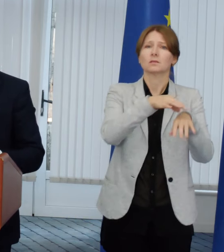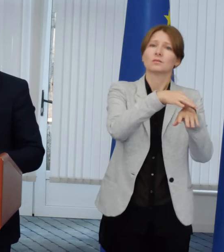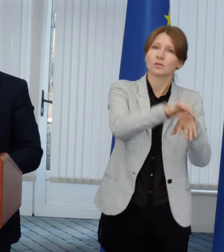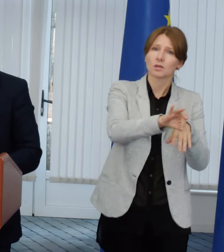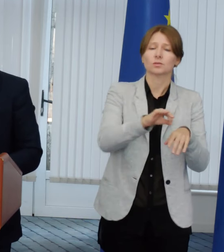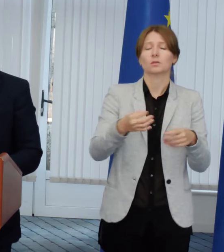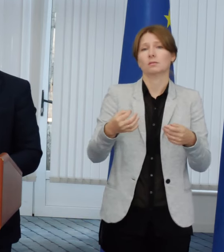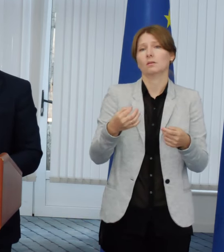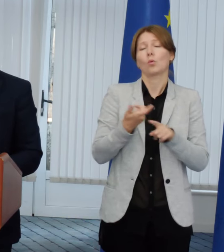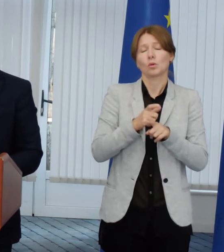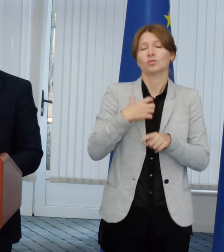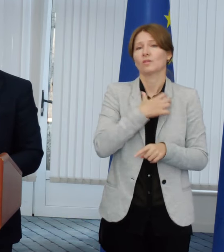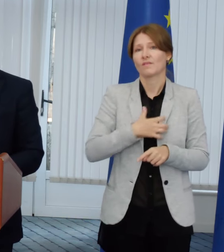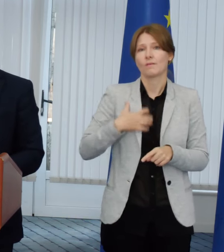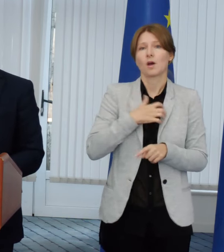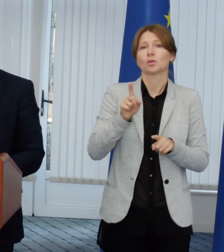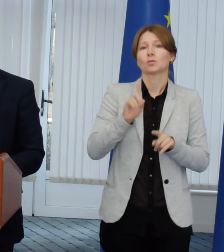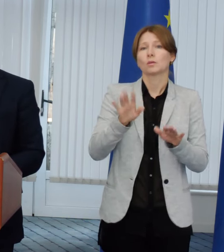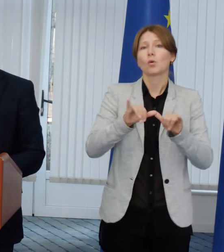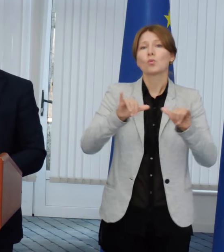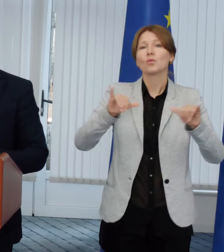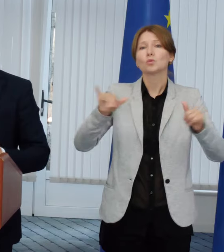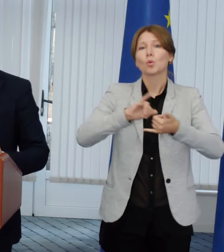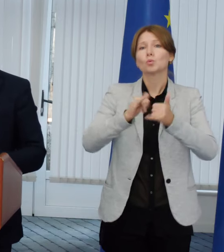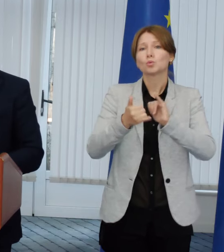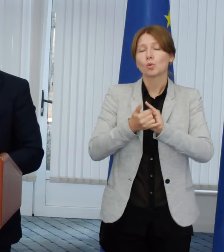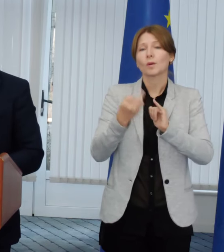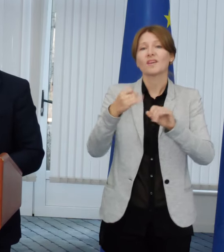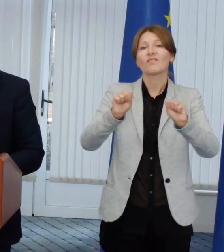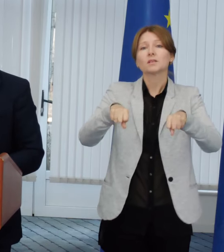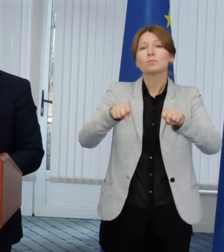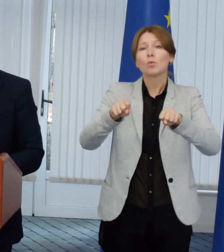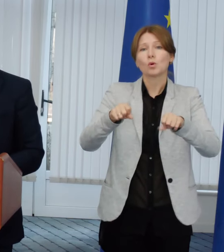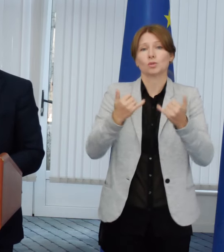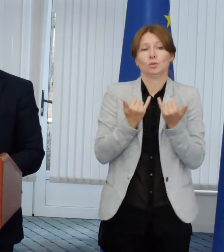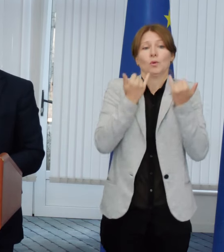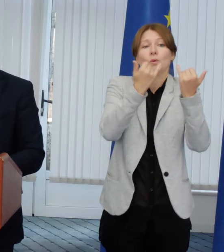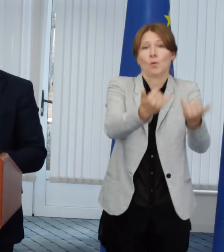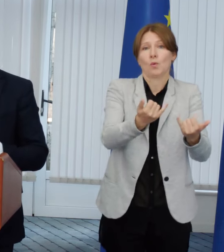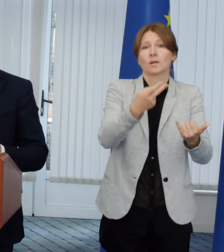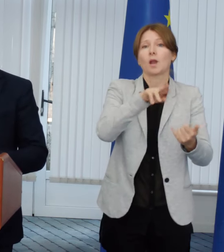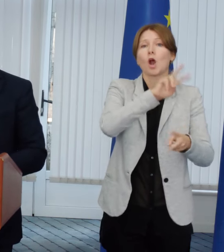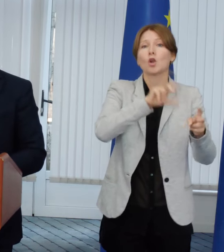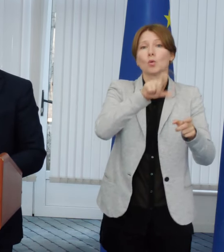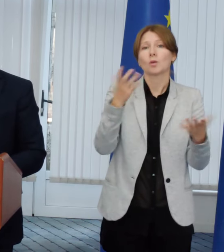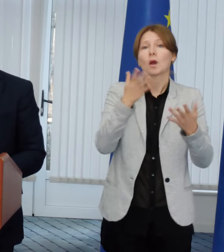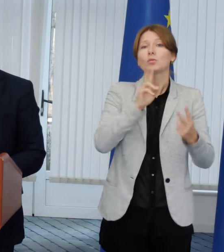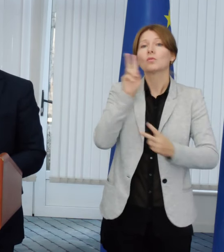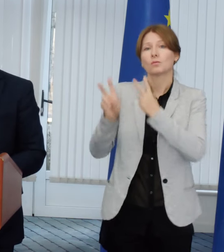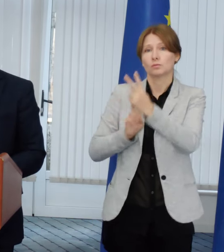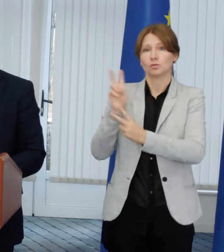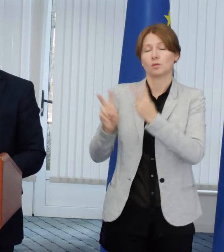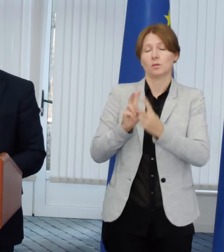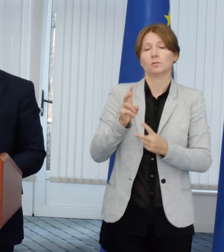foarte important, vom crește numărul de servicii și capacitatea serviciilor adresate persoanelor care sunt afectate